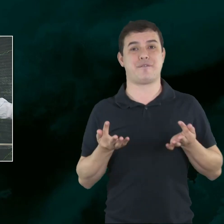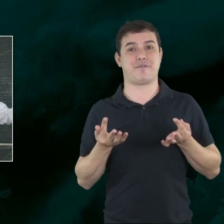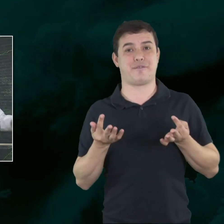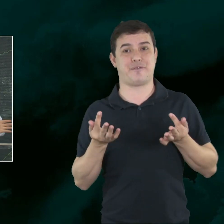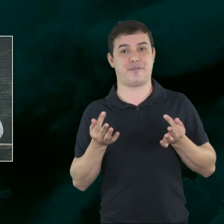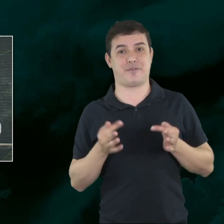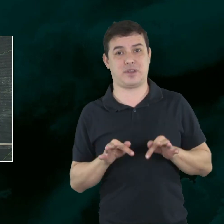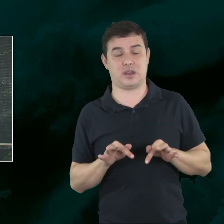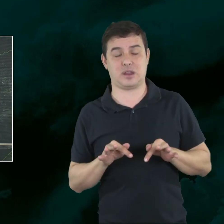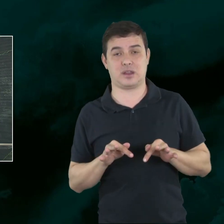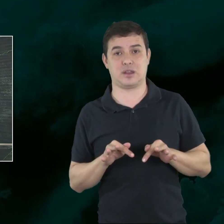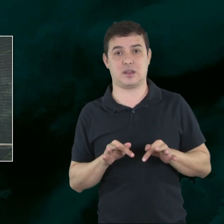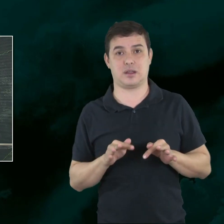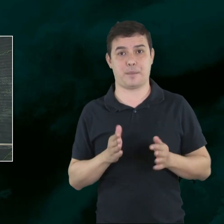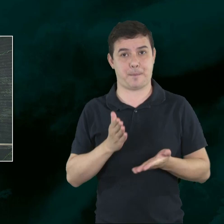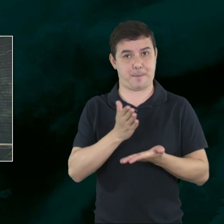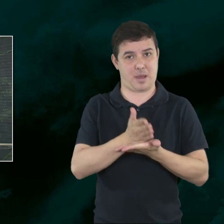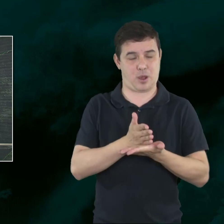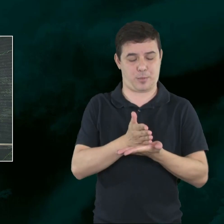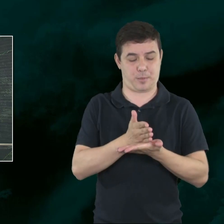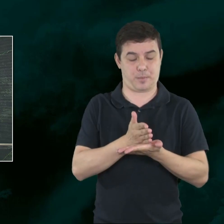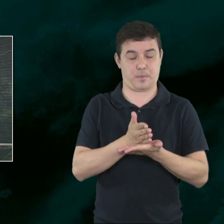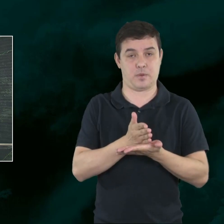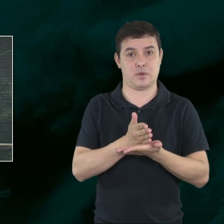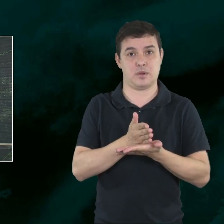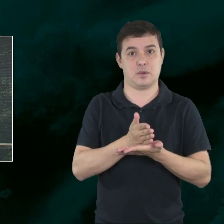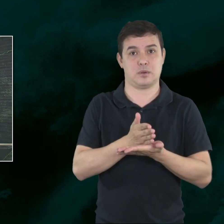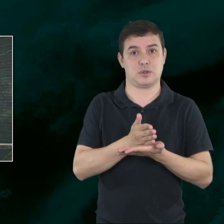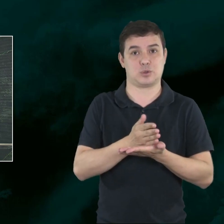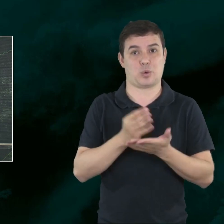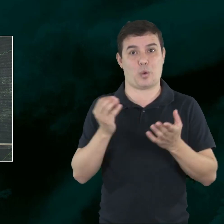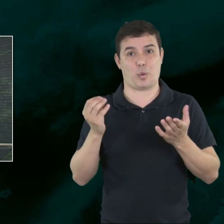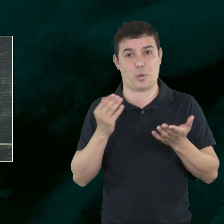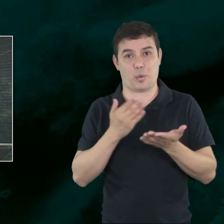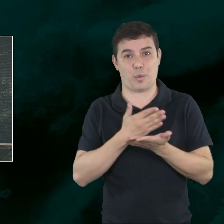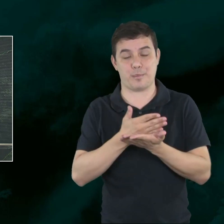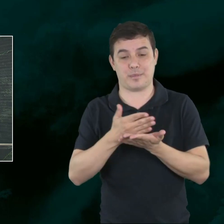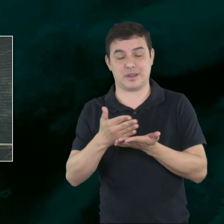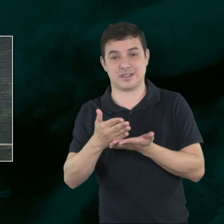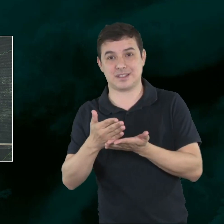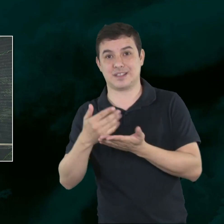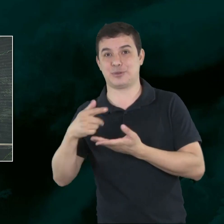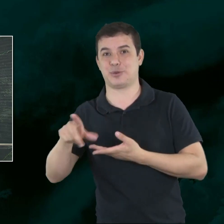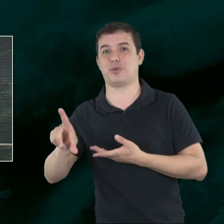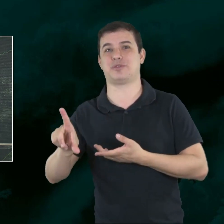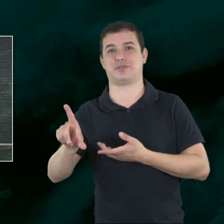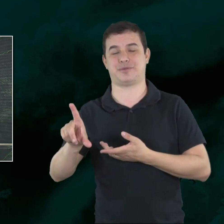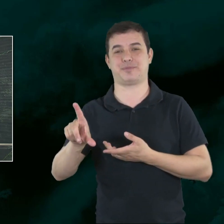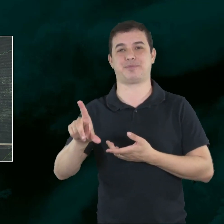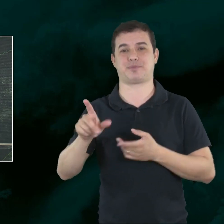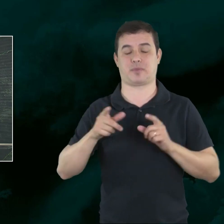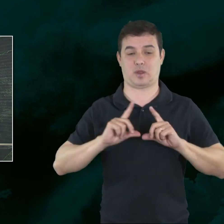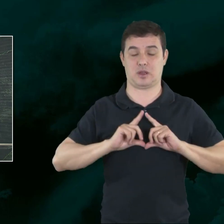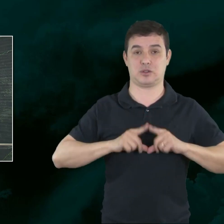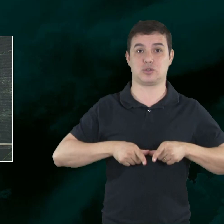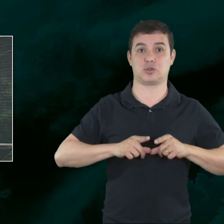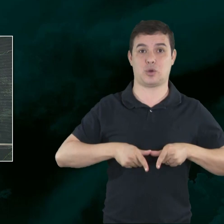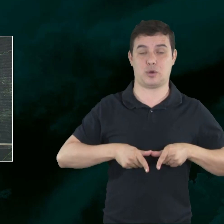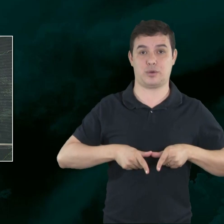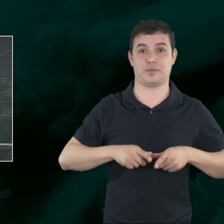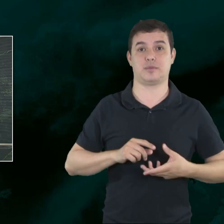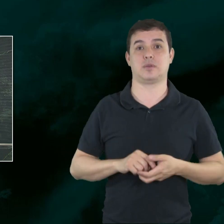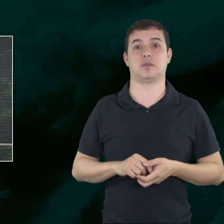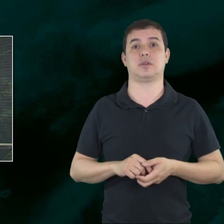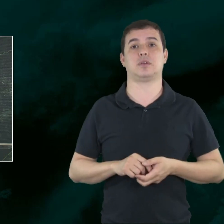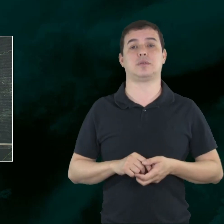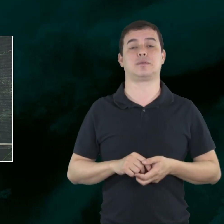Cristo. E no tempo final vai voltar a acontecer a história de Israel, voltar a ser